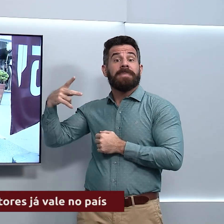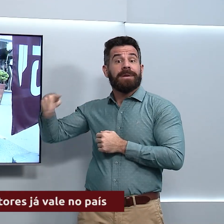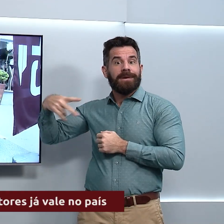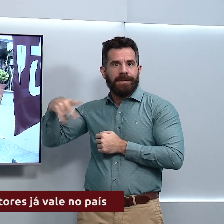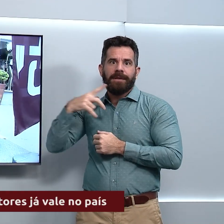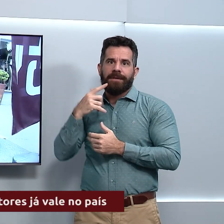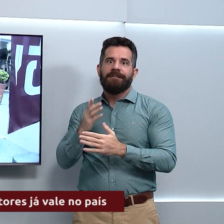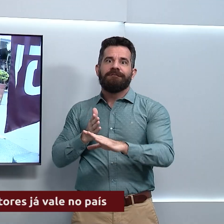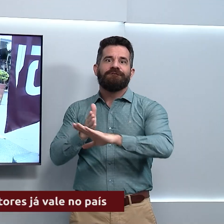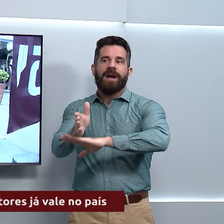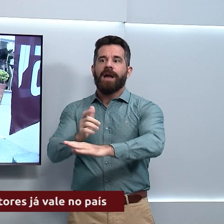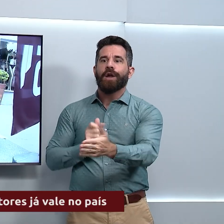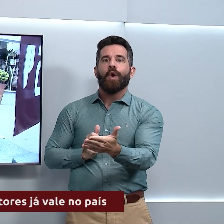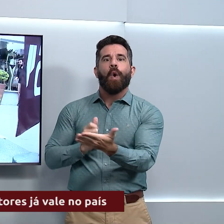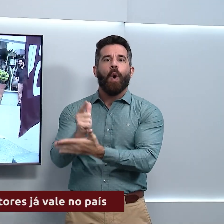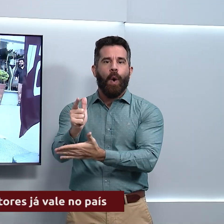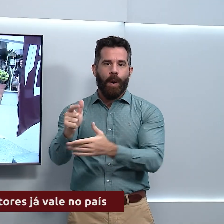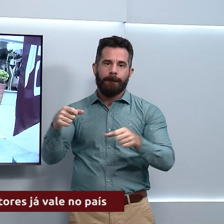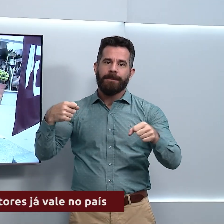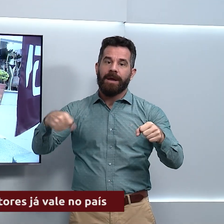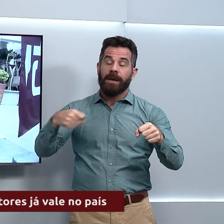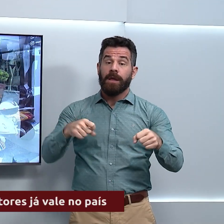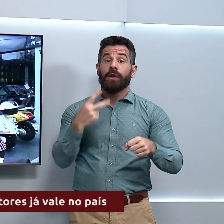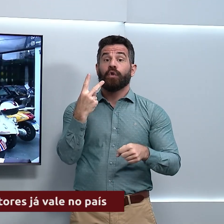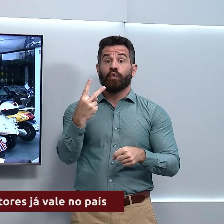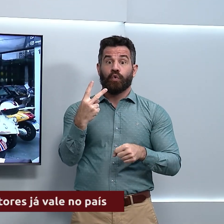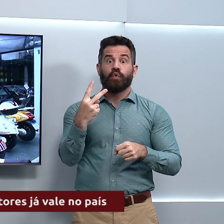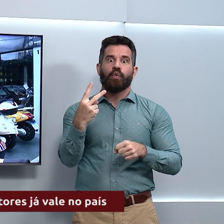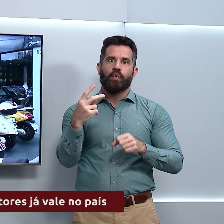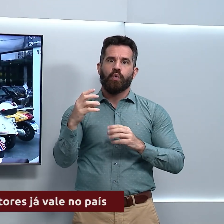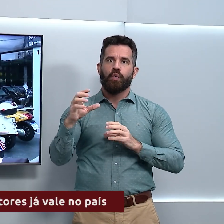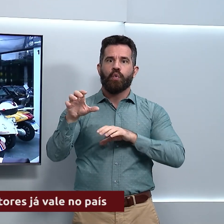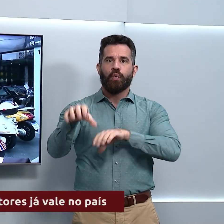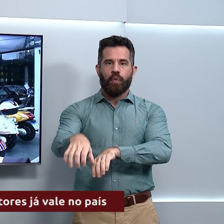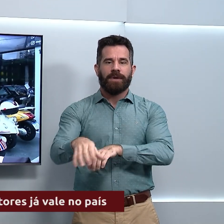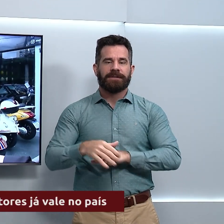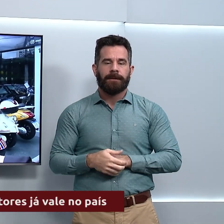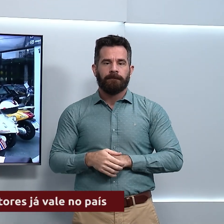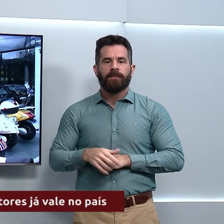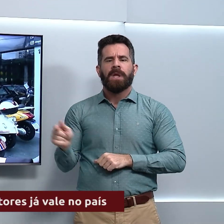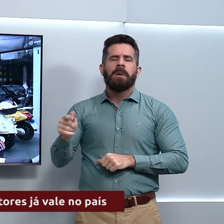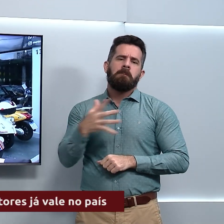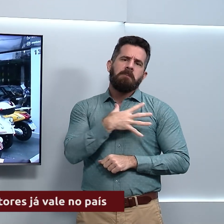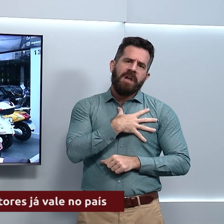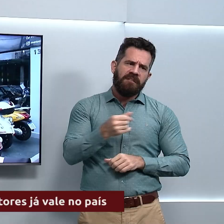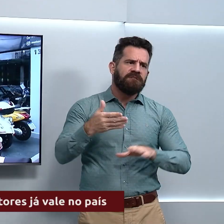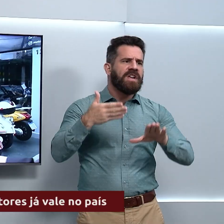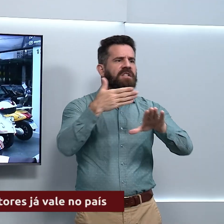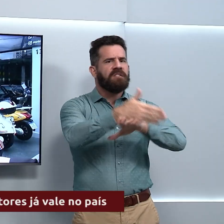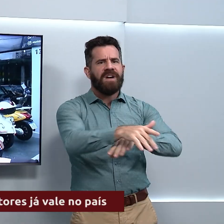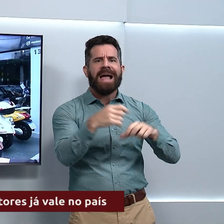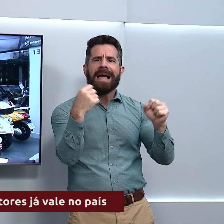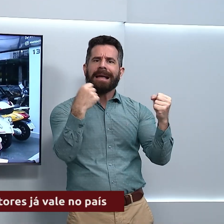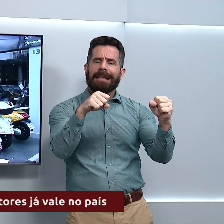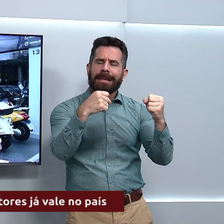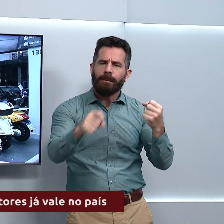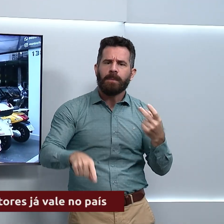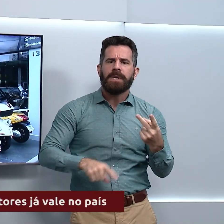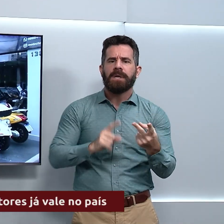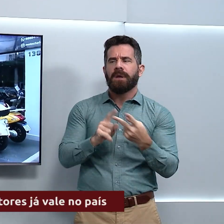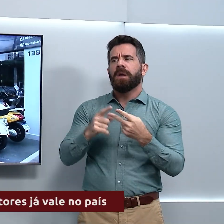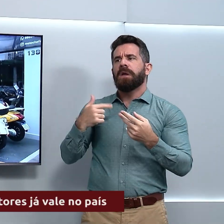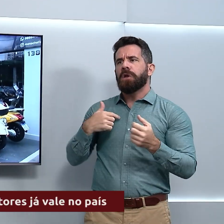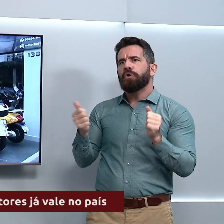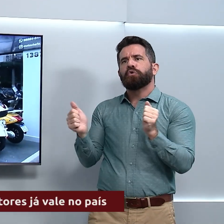esta loja de veículos elétricos de 2 rodas. Para o meu filho ir para a academia, para eu e minha esposa quando a gente ir na